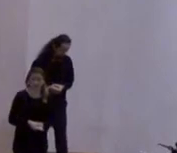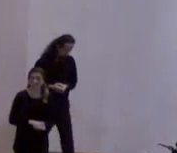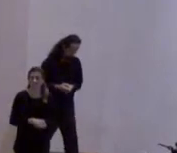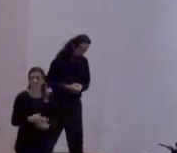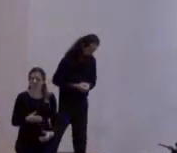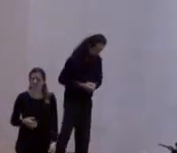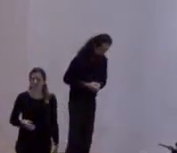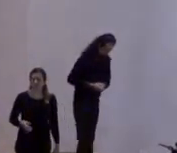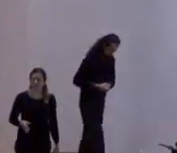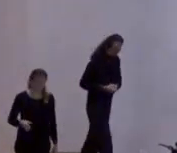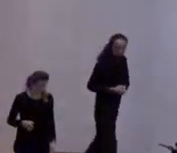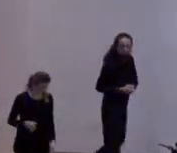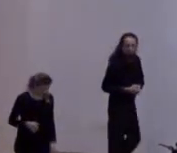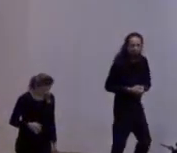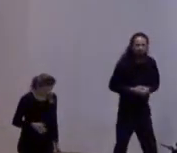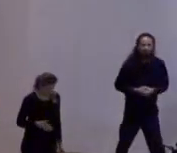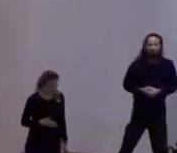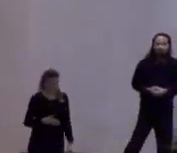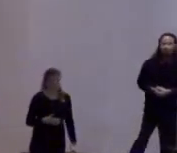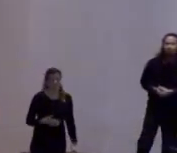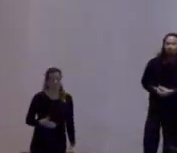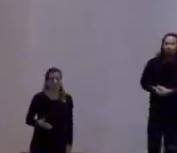E aí